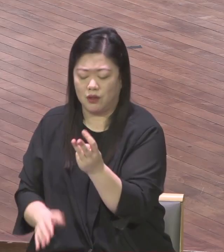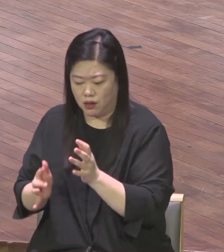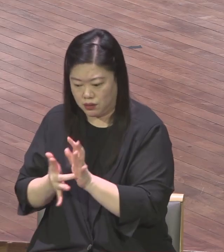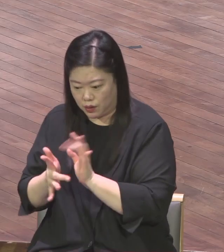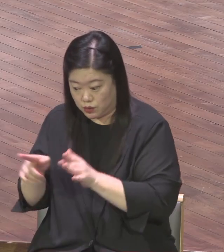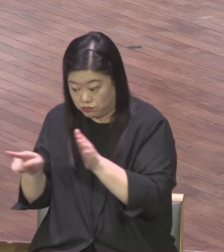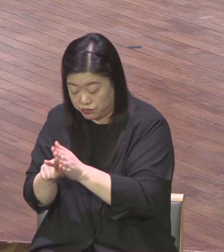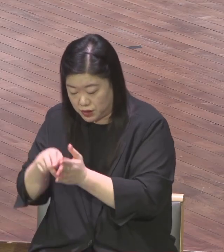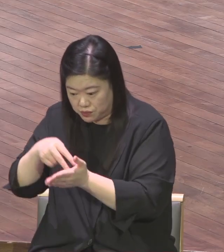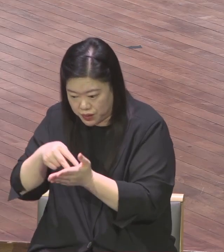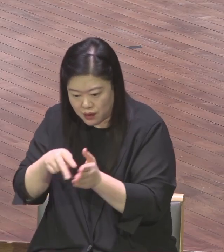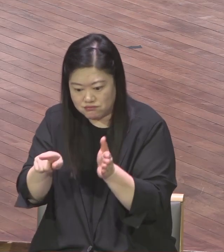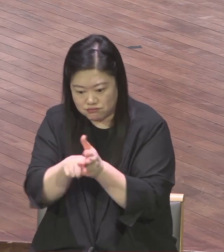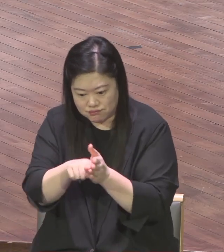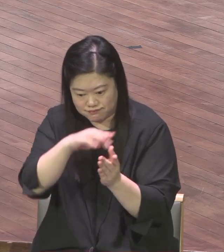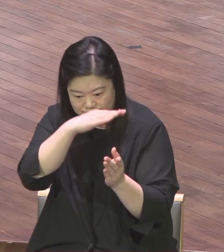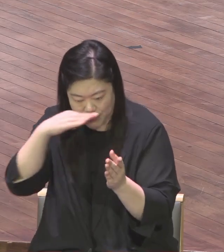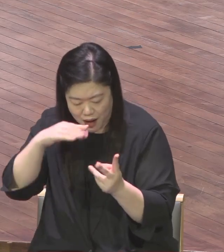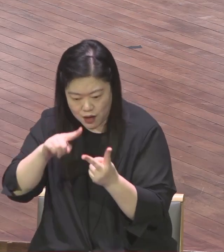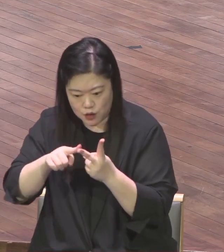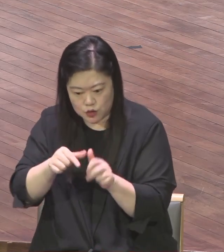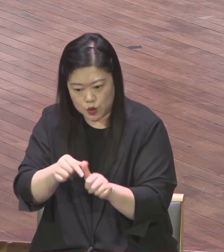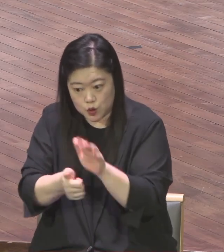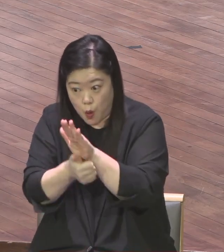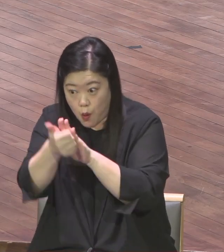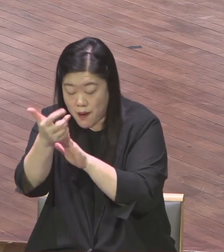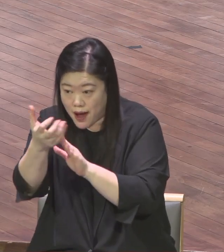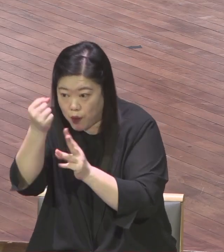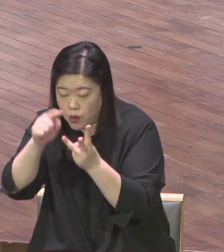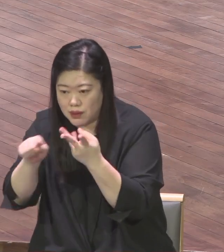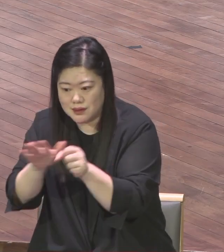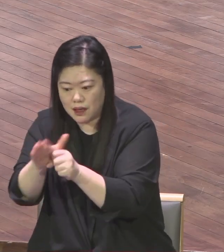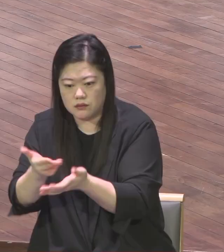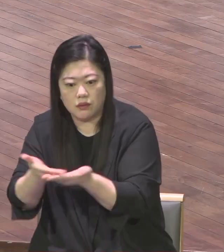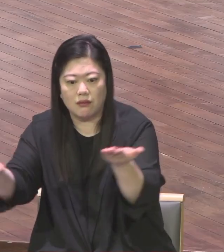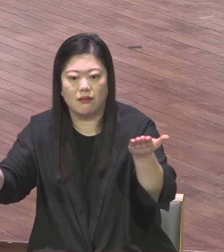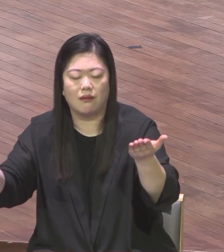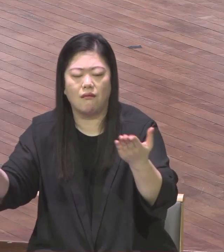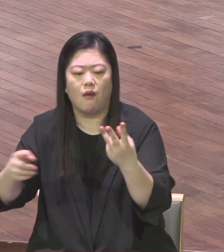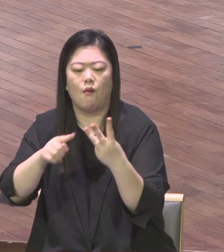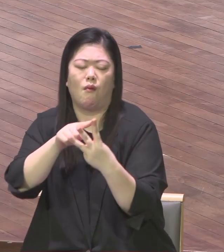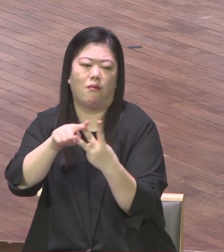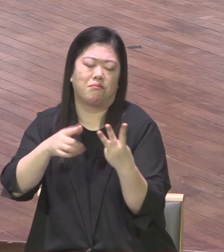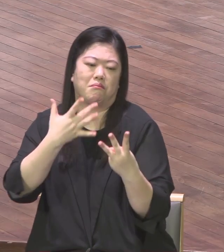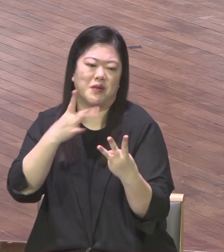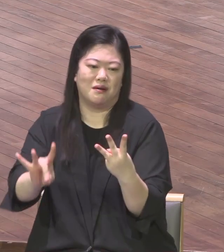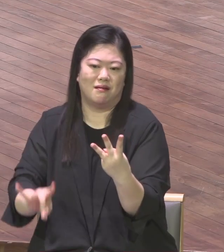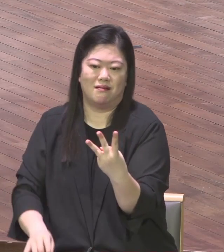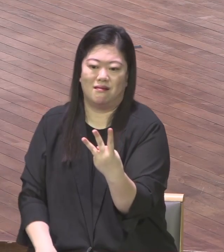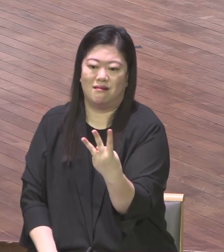바로 여러분을 마지막 때에 깨닫게 하는 통로입니다. 믿음, 소망, 사랑.